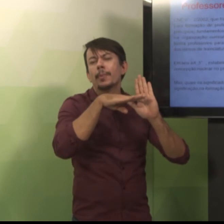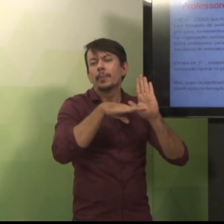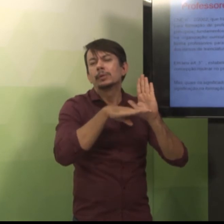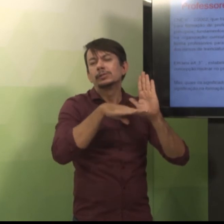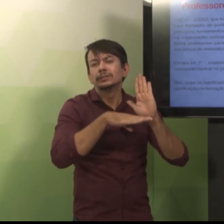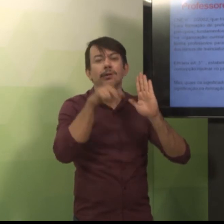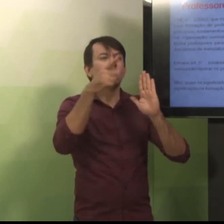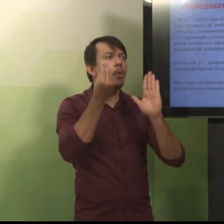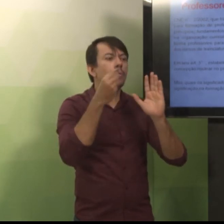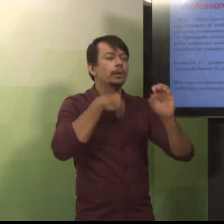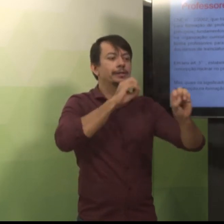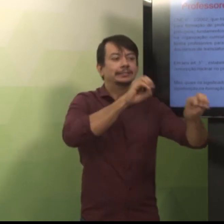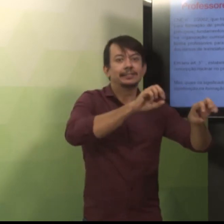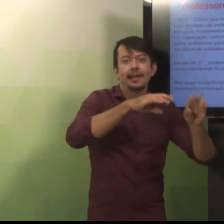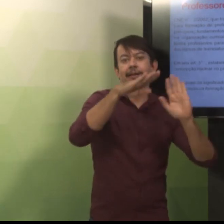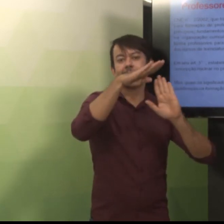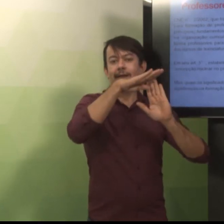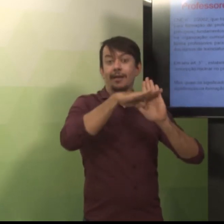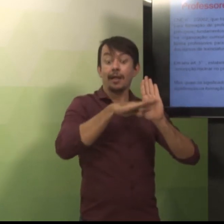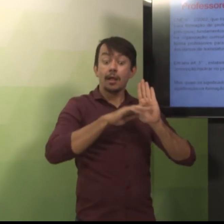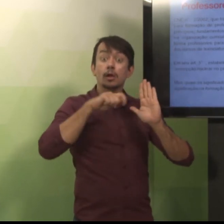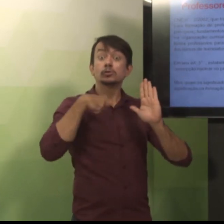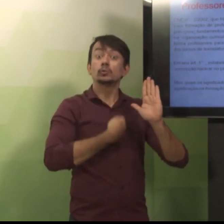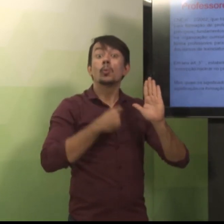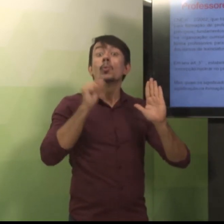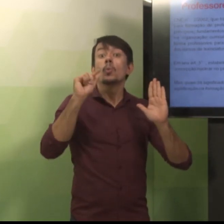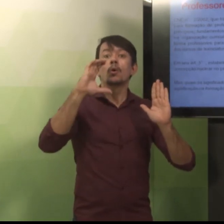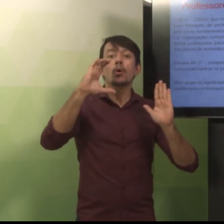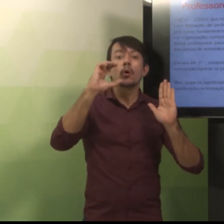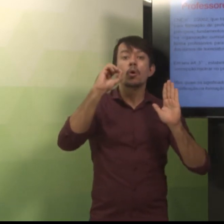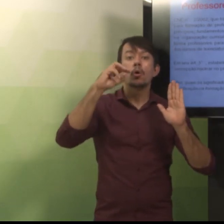os conteúdos para o ensino?